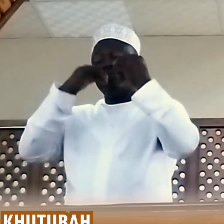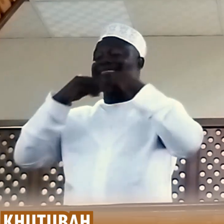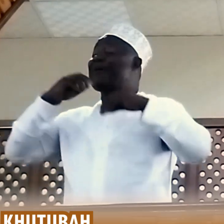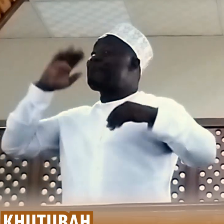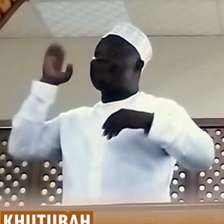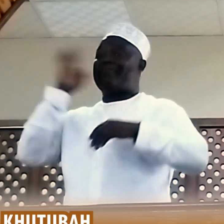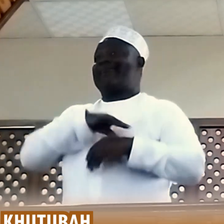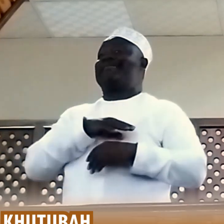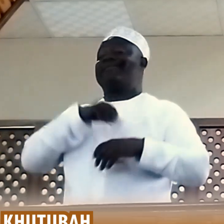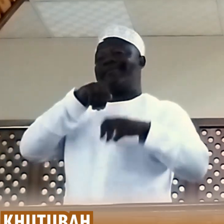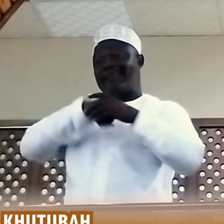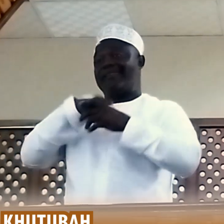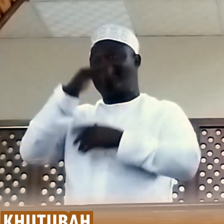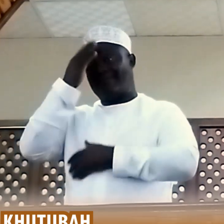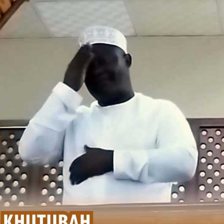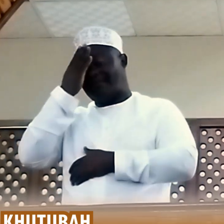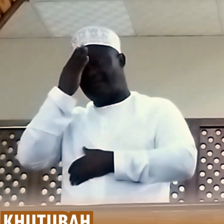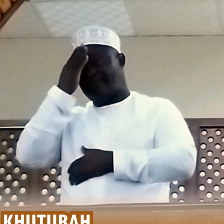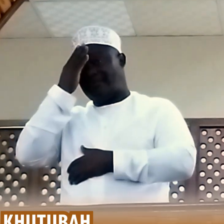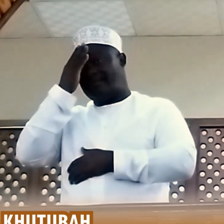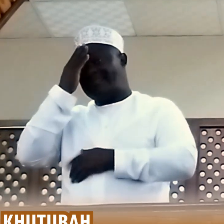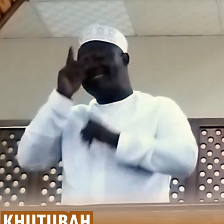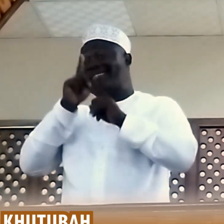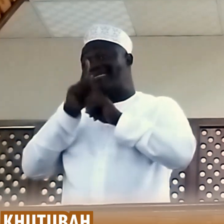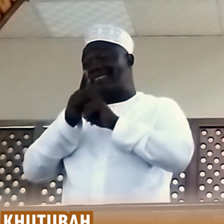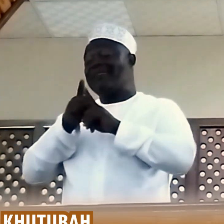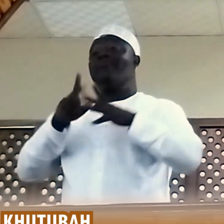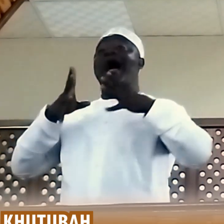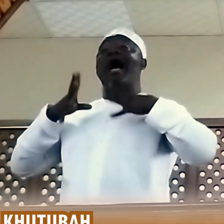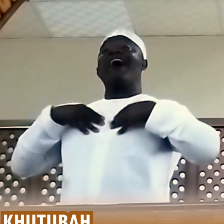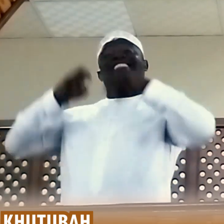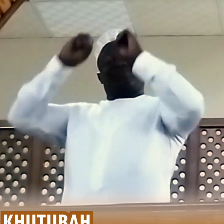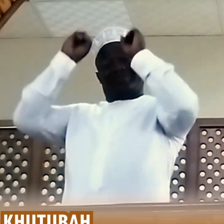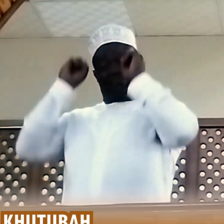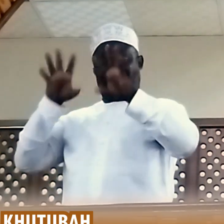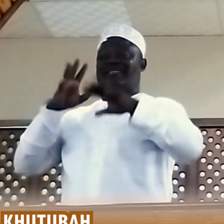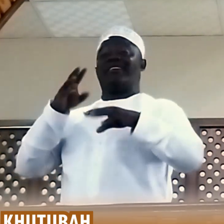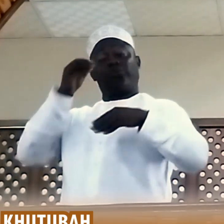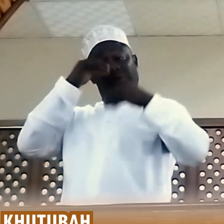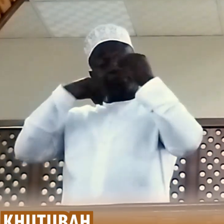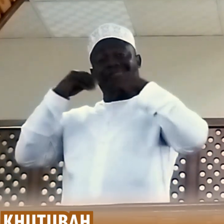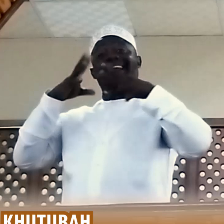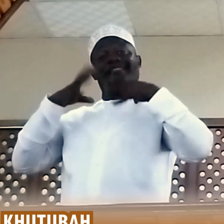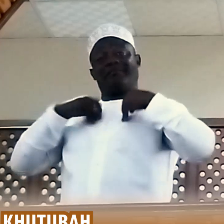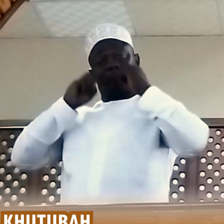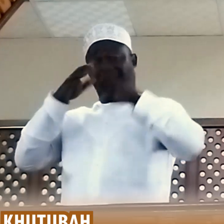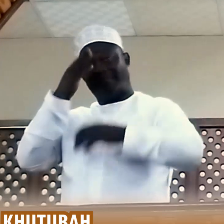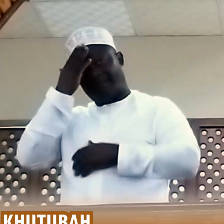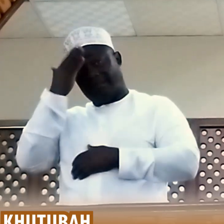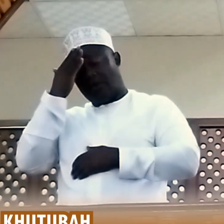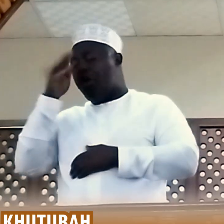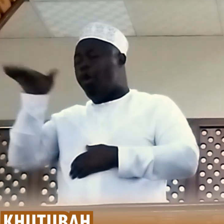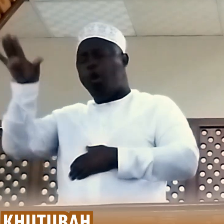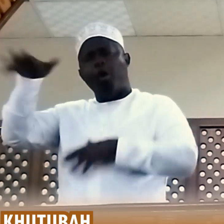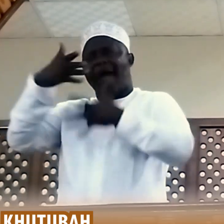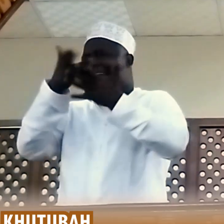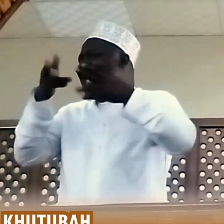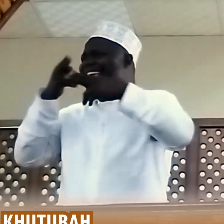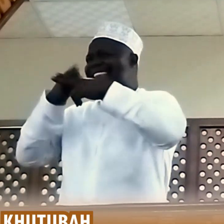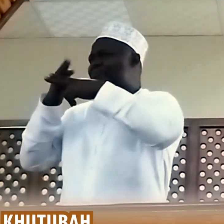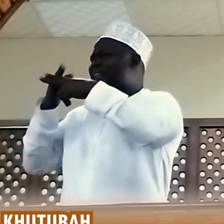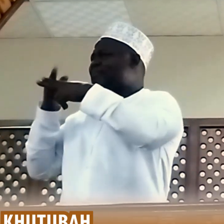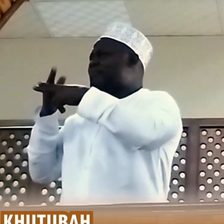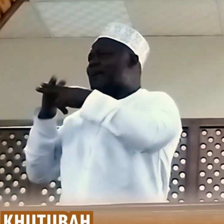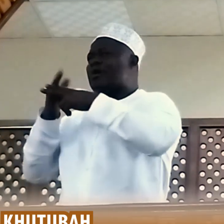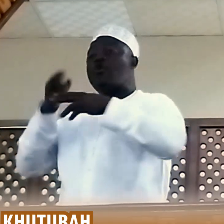مبيم بالسلام ربو أجيغانا era tebugikkiriza mu linnya lyonna